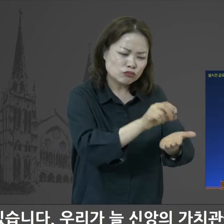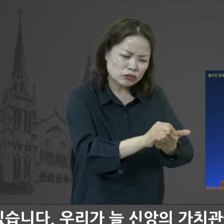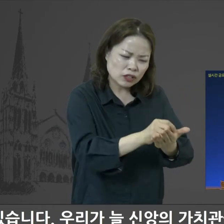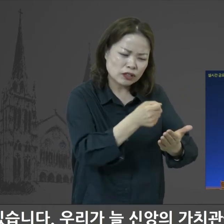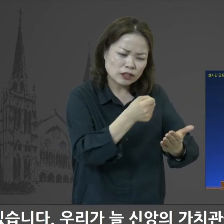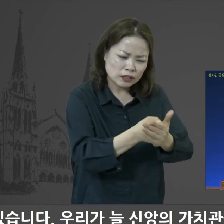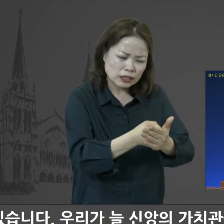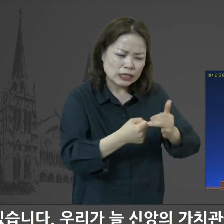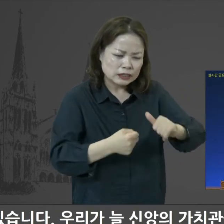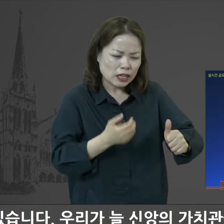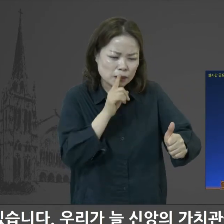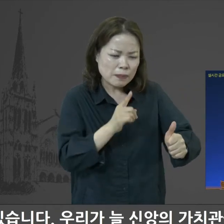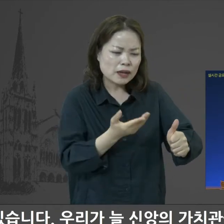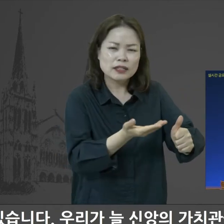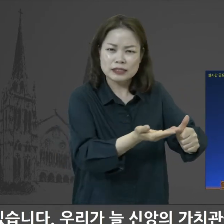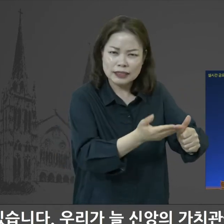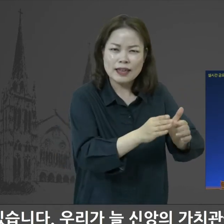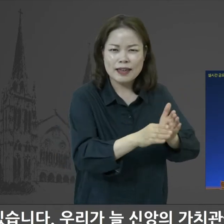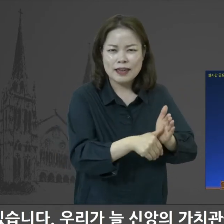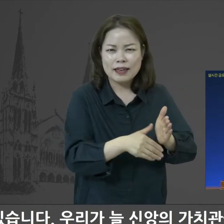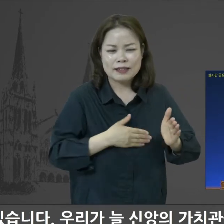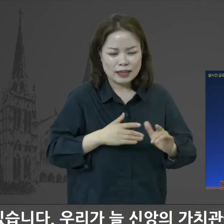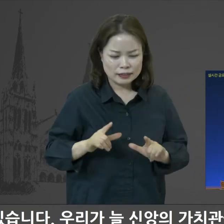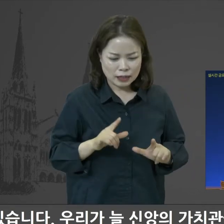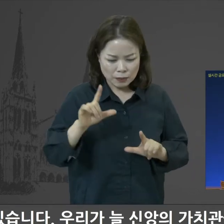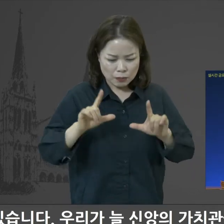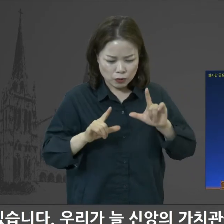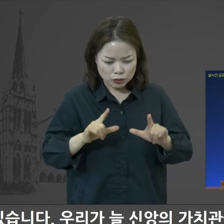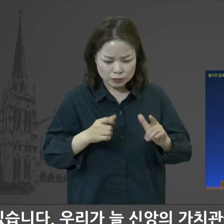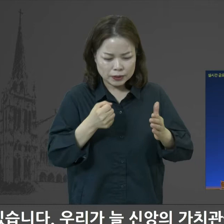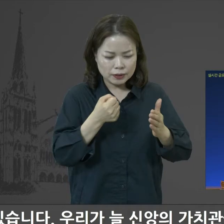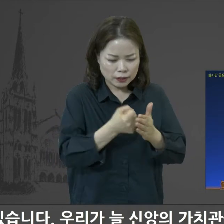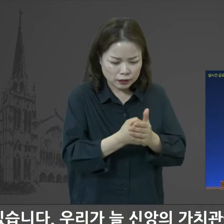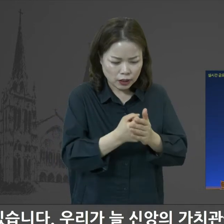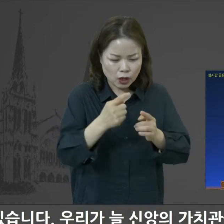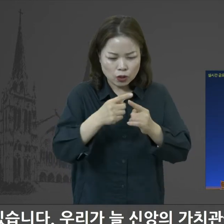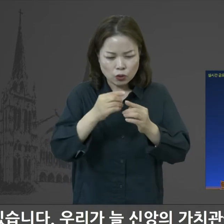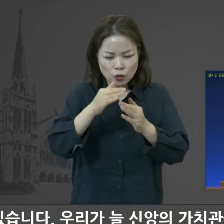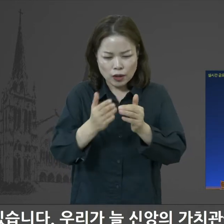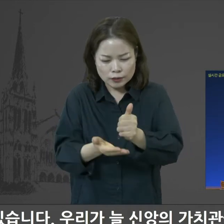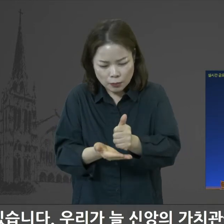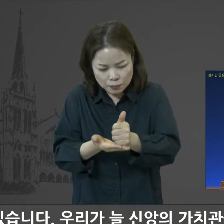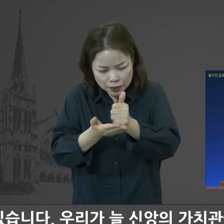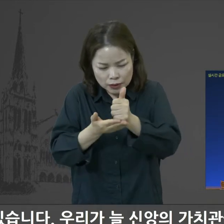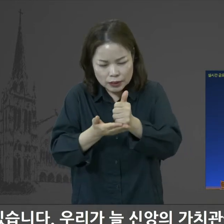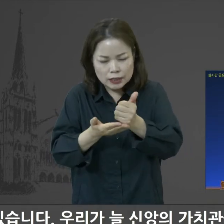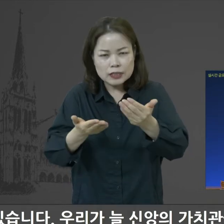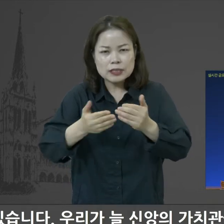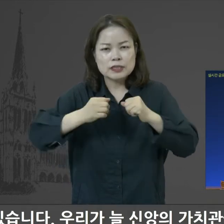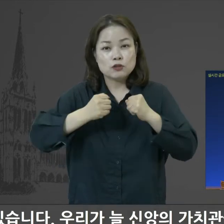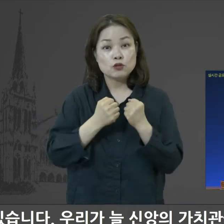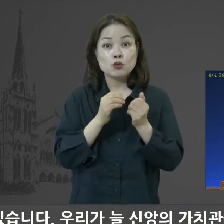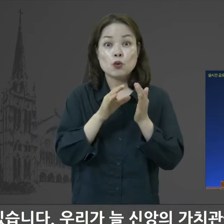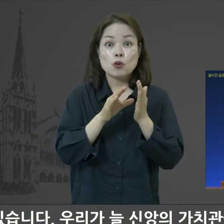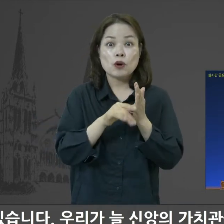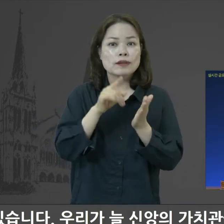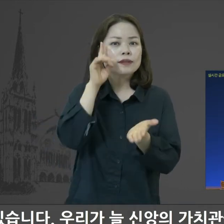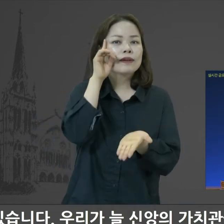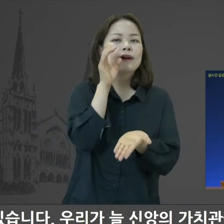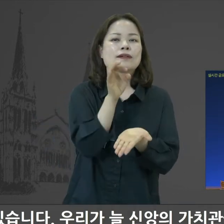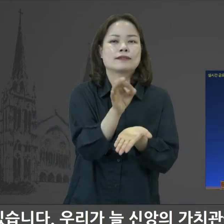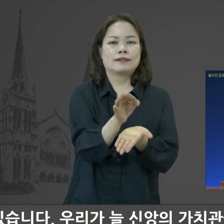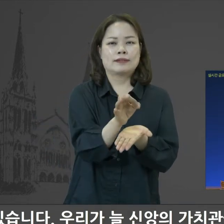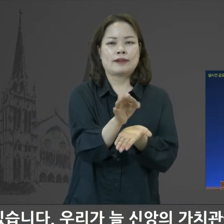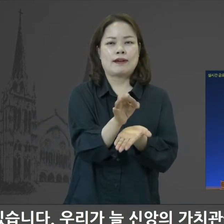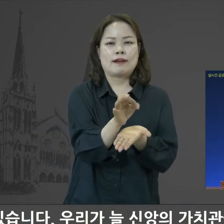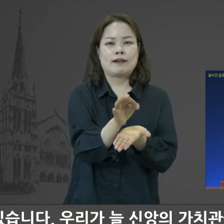자녀에게 조언을 해줄 때, 내 삶의 모습을 결정할 때, 교회를 섬기는 어떤 일들을 행할 때 그 가치가,